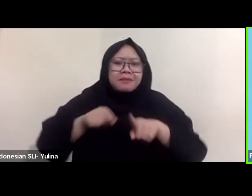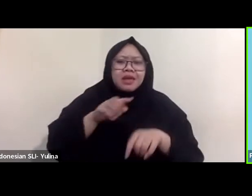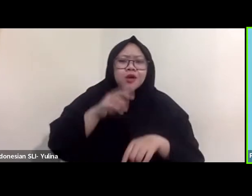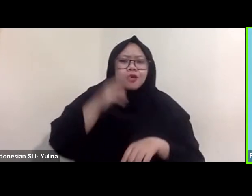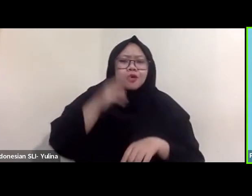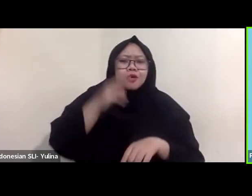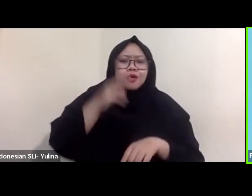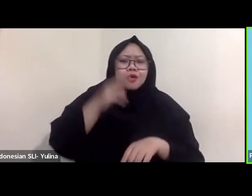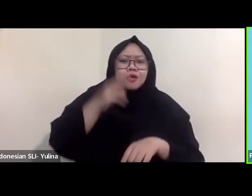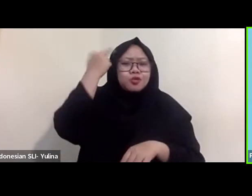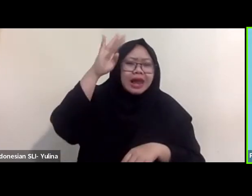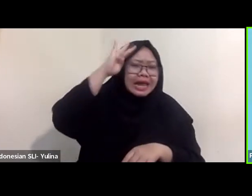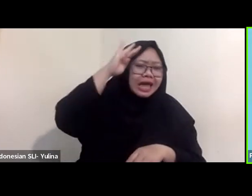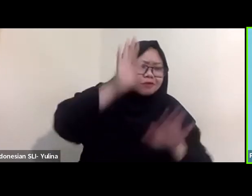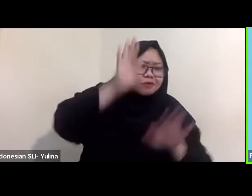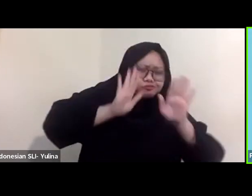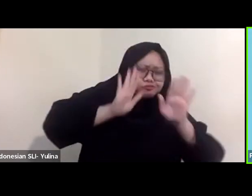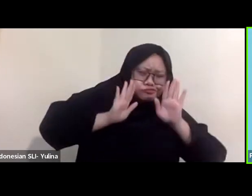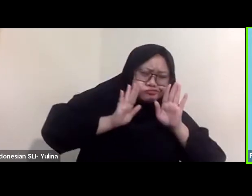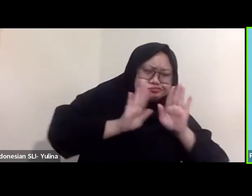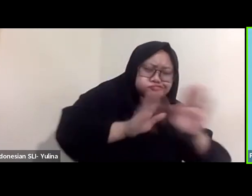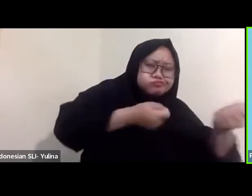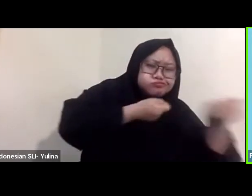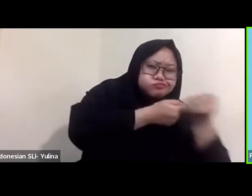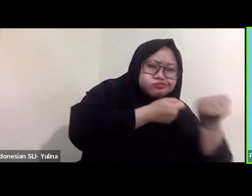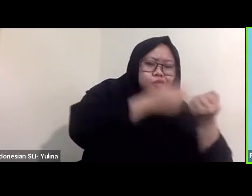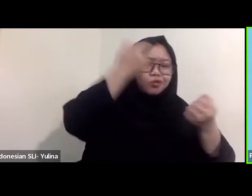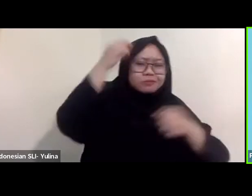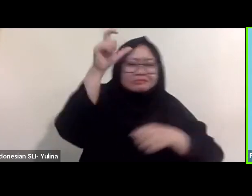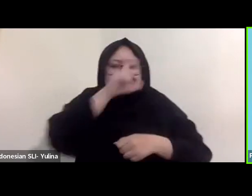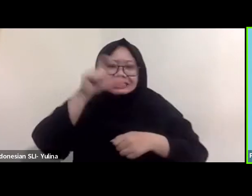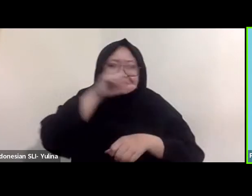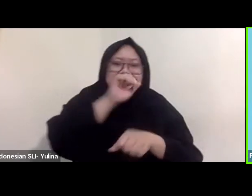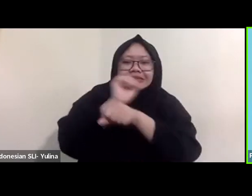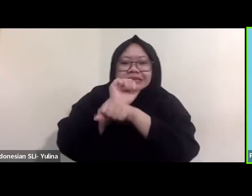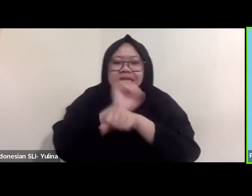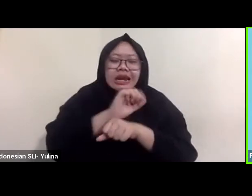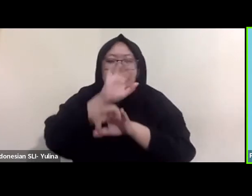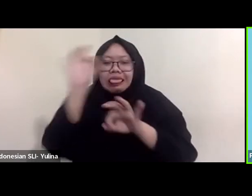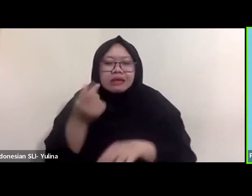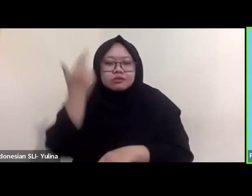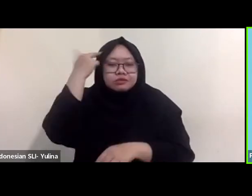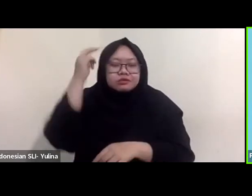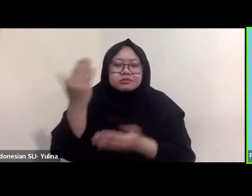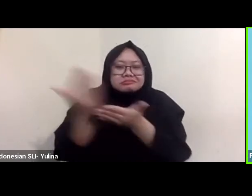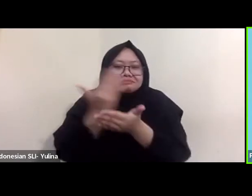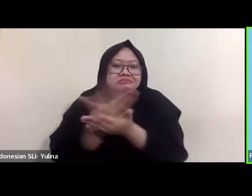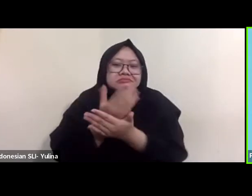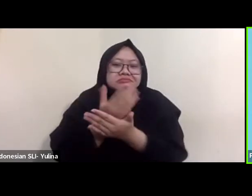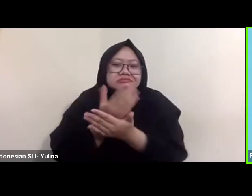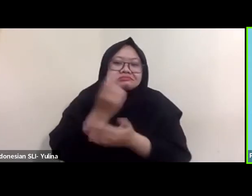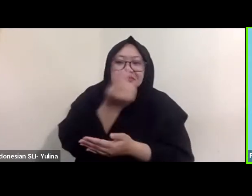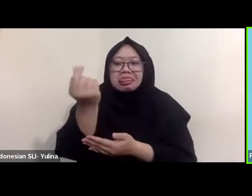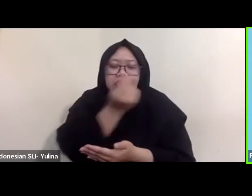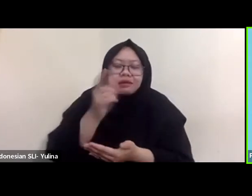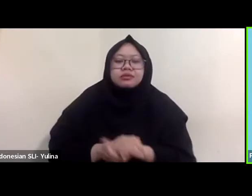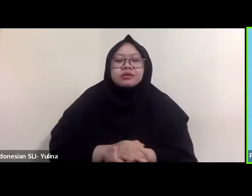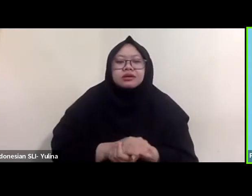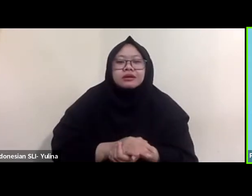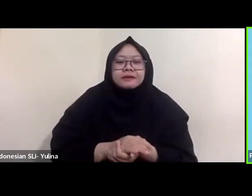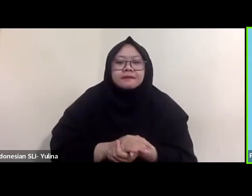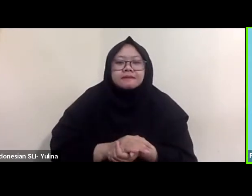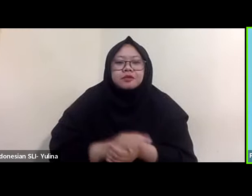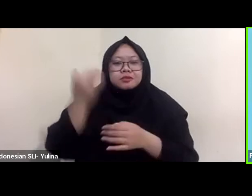mencari pekerjaan atau pendapatan lain yang menghasilkan pilihan yang lebih banyak. Dengan penutupan sekolah,